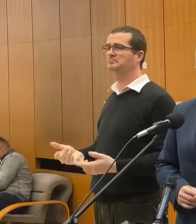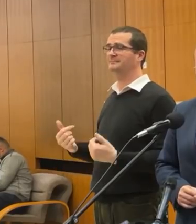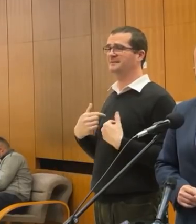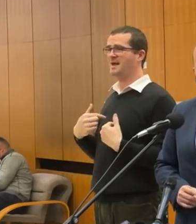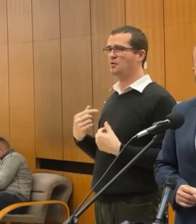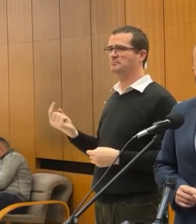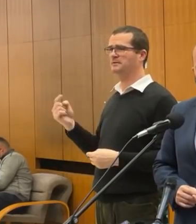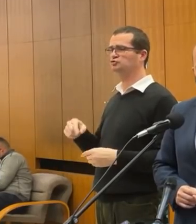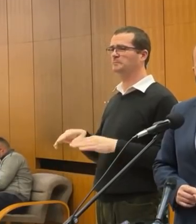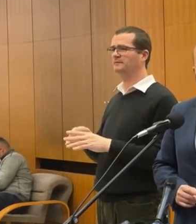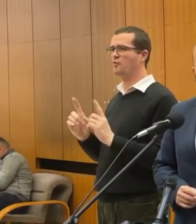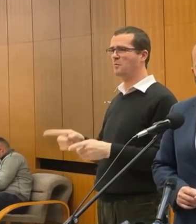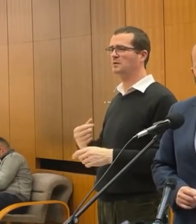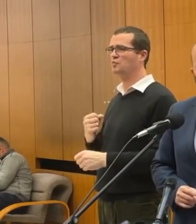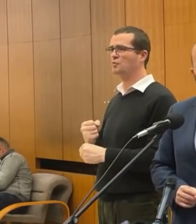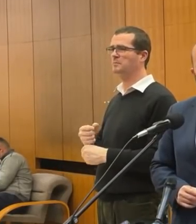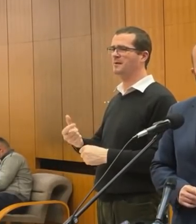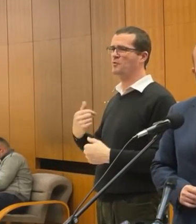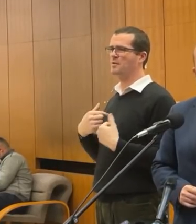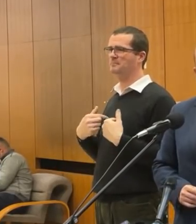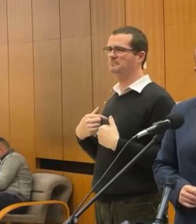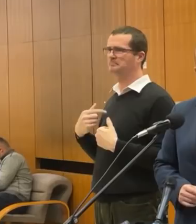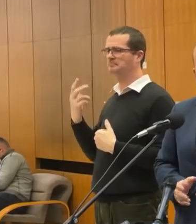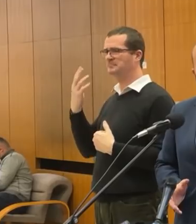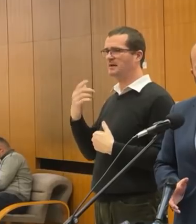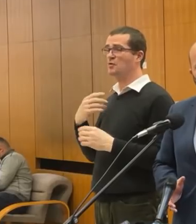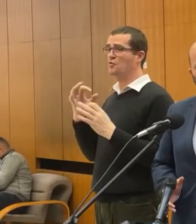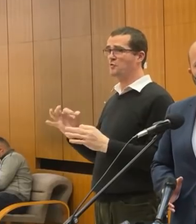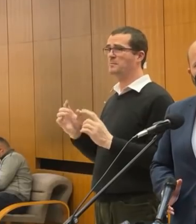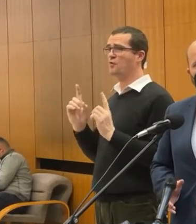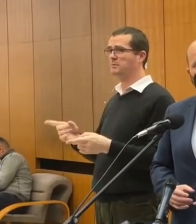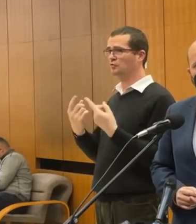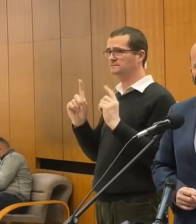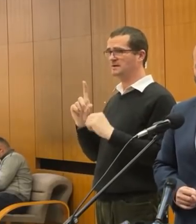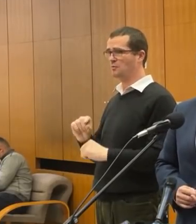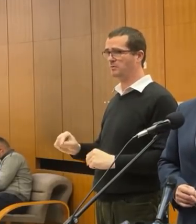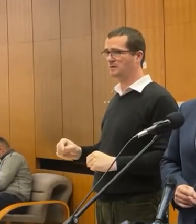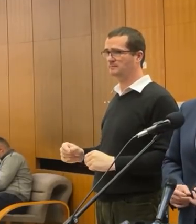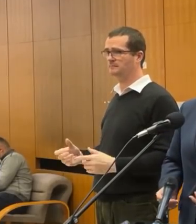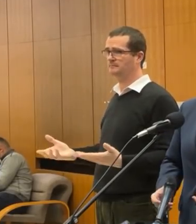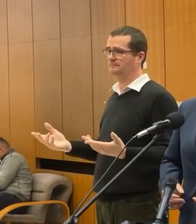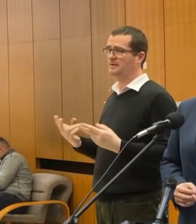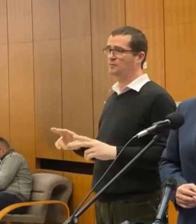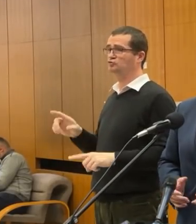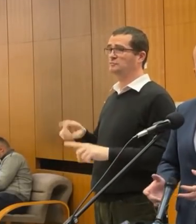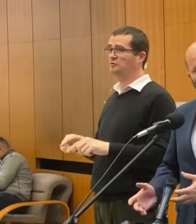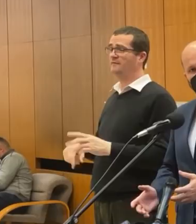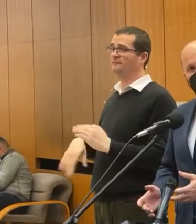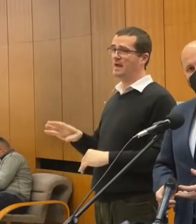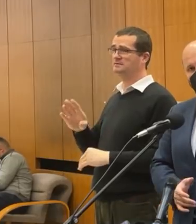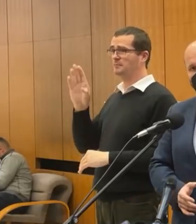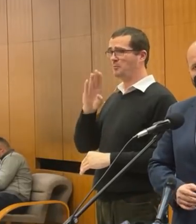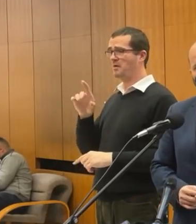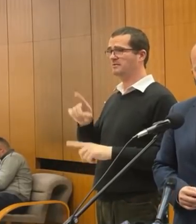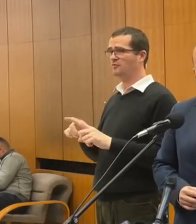viete, ja som prišiel na ten rezort, aby som urobil veci, ktoré sú podľa môjho názoru dobré pre obranu Slovenskej republiky. A možno, že niektoré sú viac